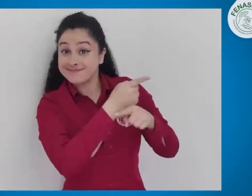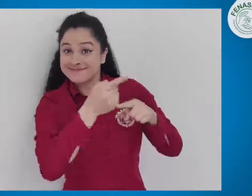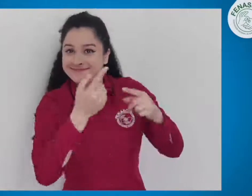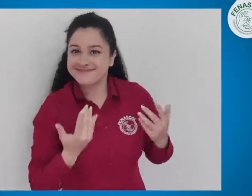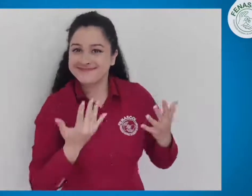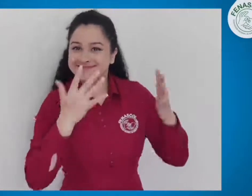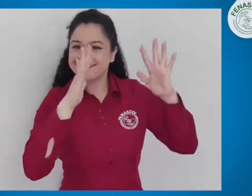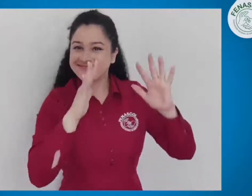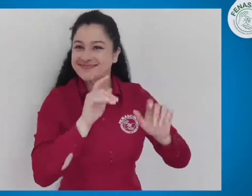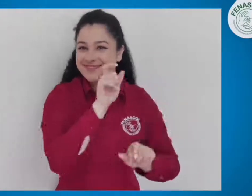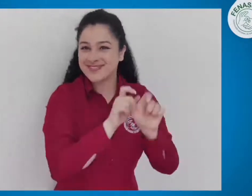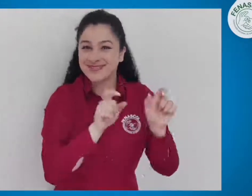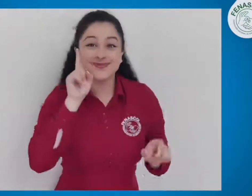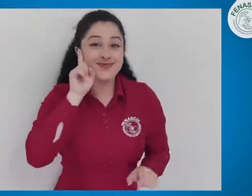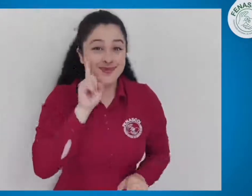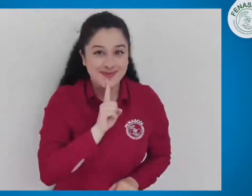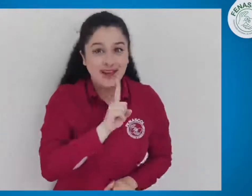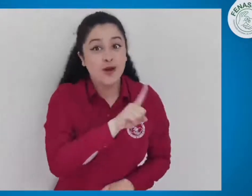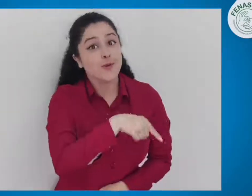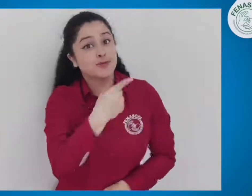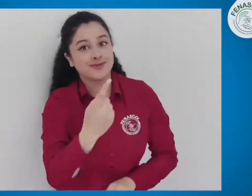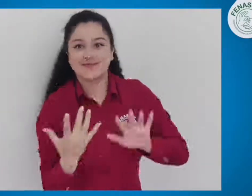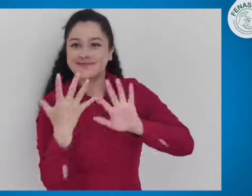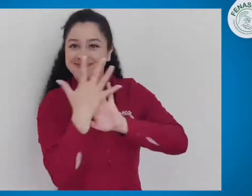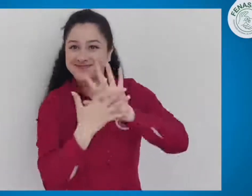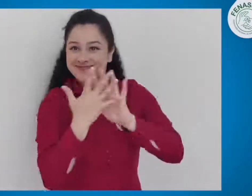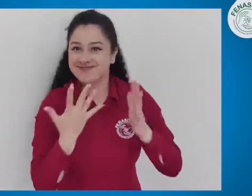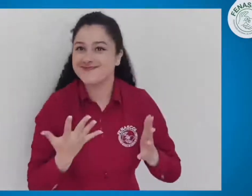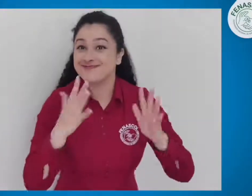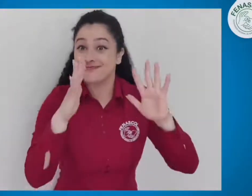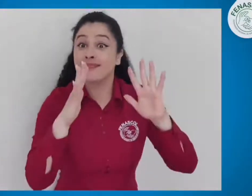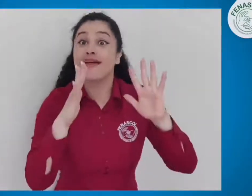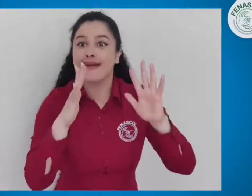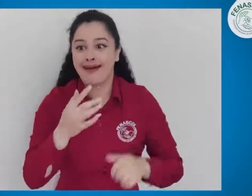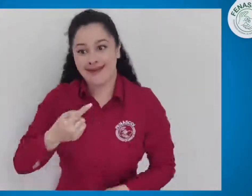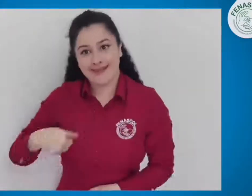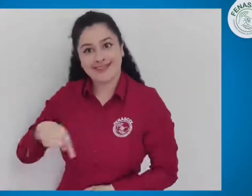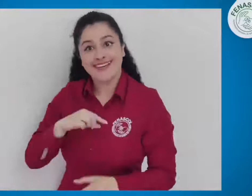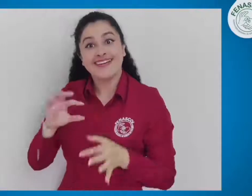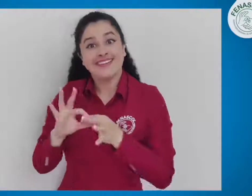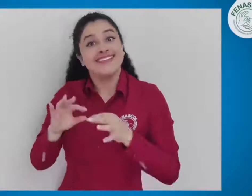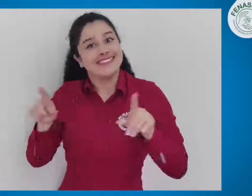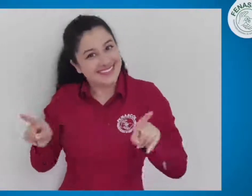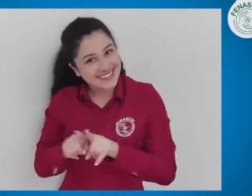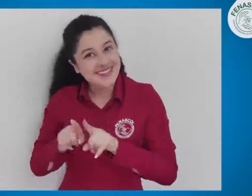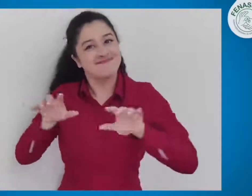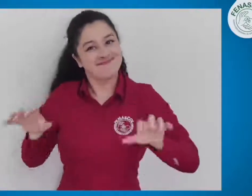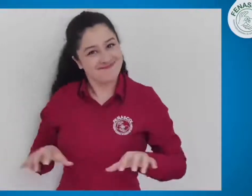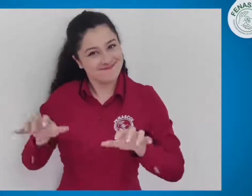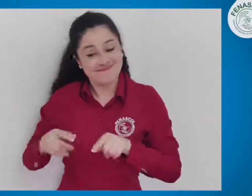celebración de la semana internacional de las personas sordas y la lengua de señas